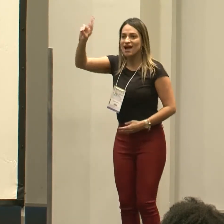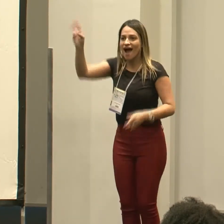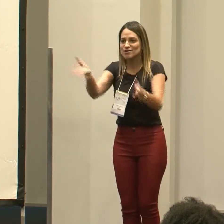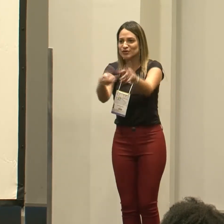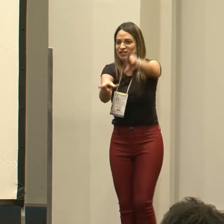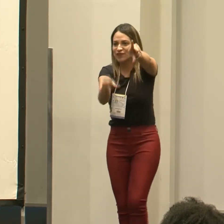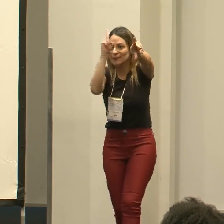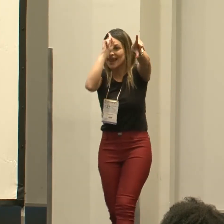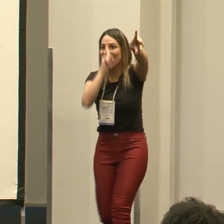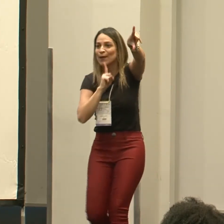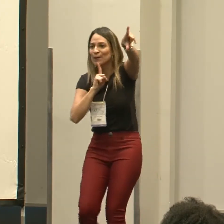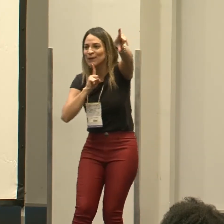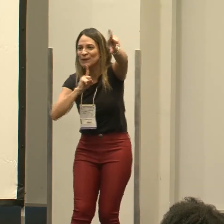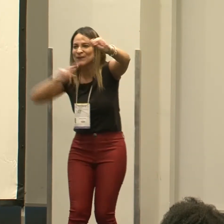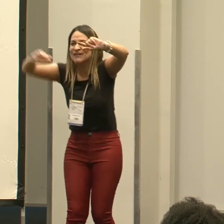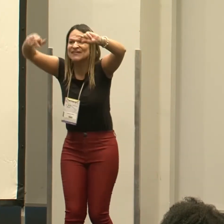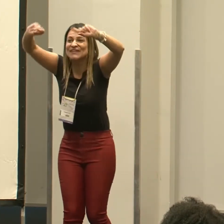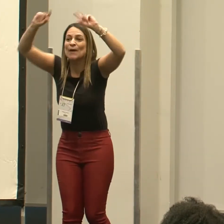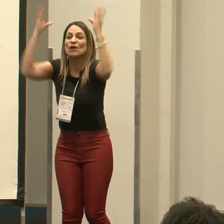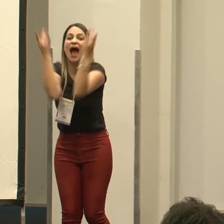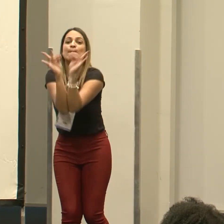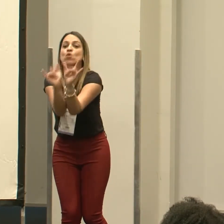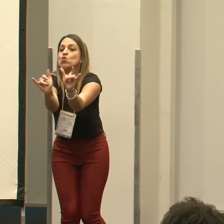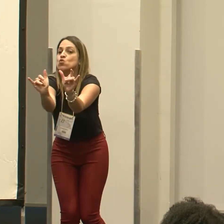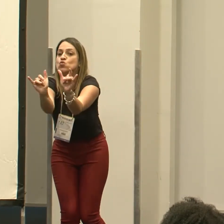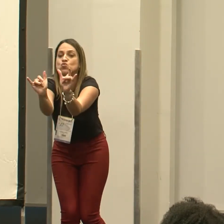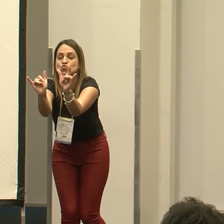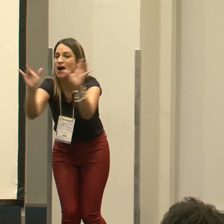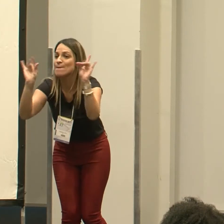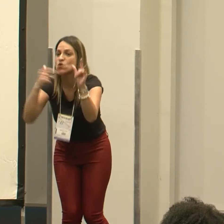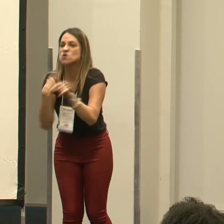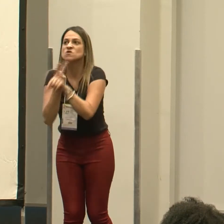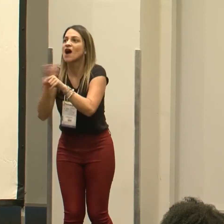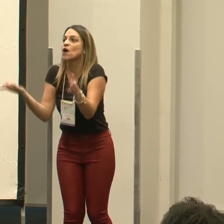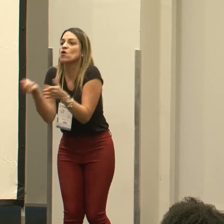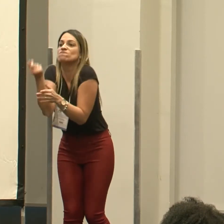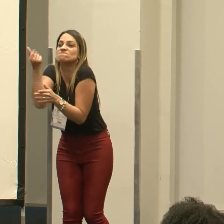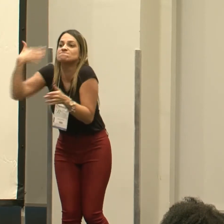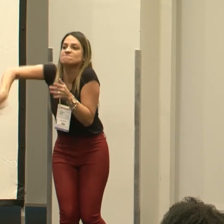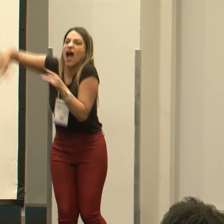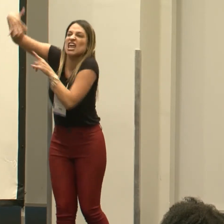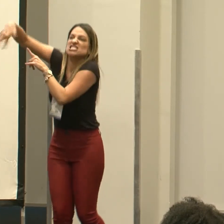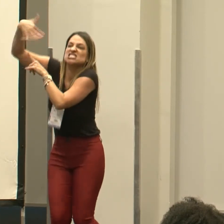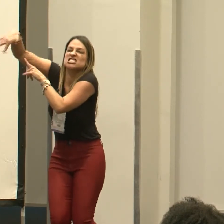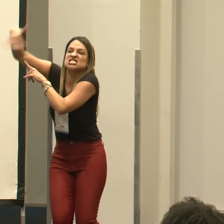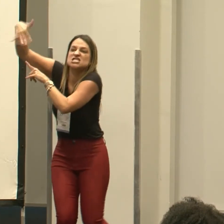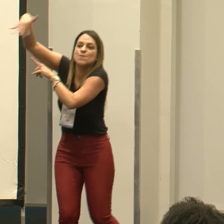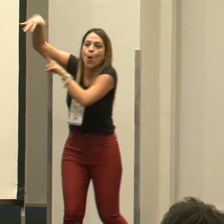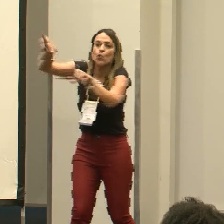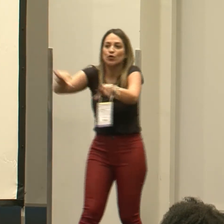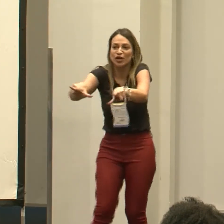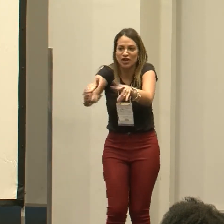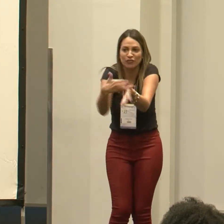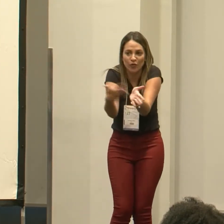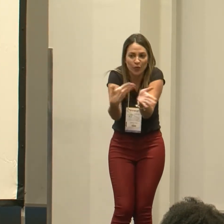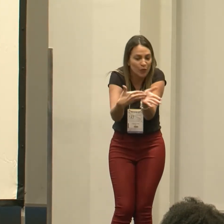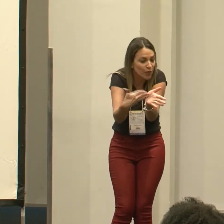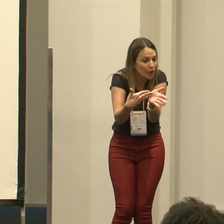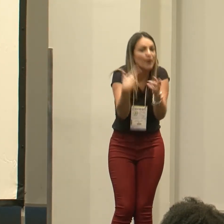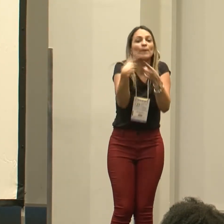fazia R$300 o livro amarelo, muito antigo. Eu já estou procurando há muito tempo, é um livro